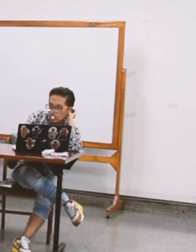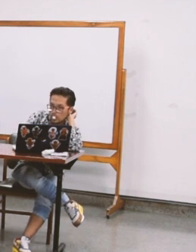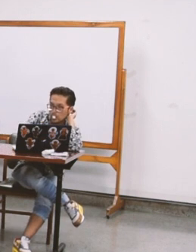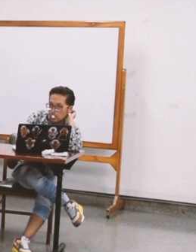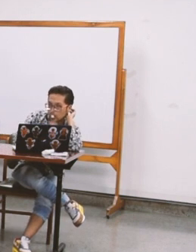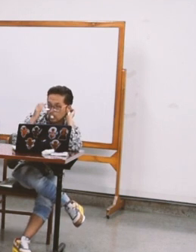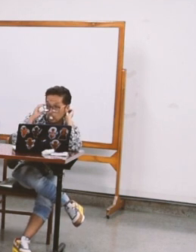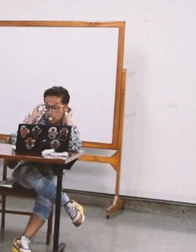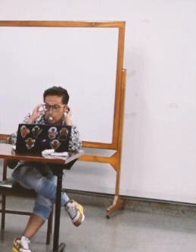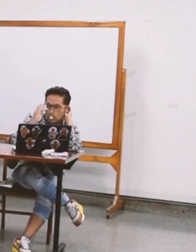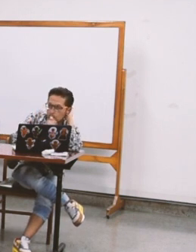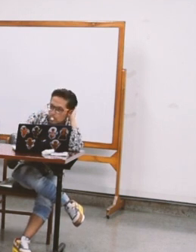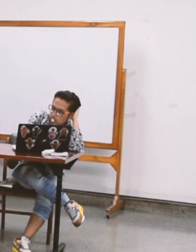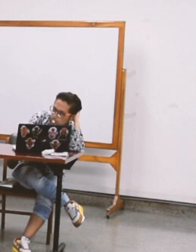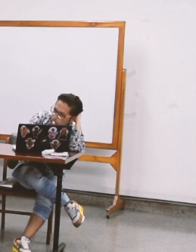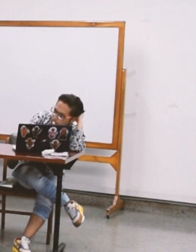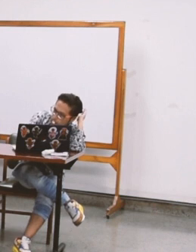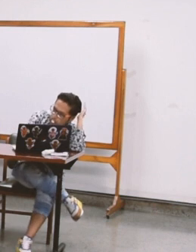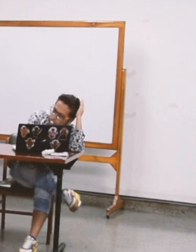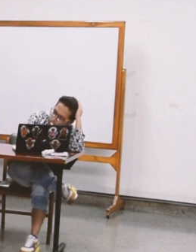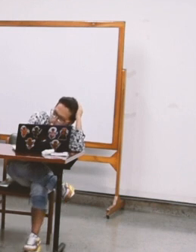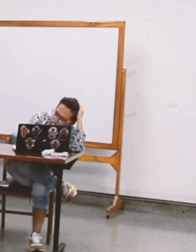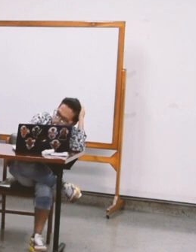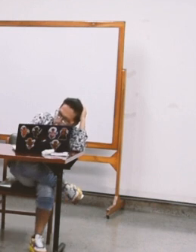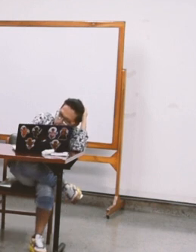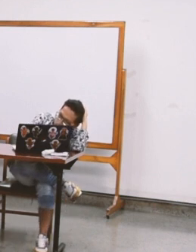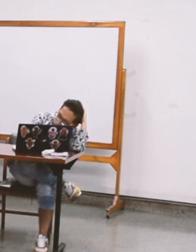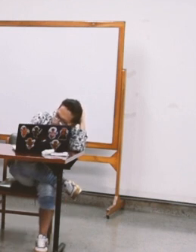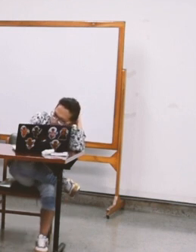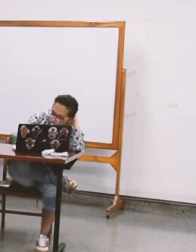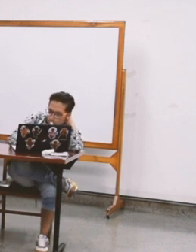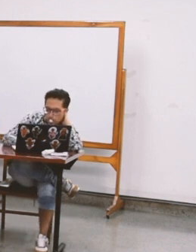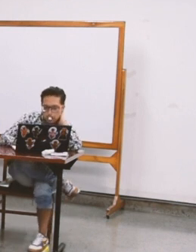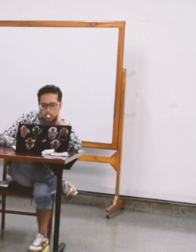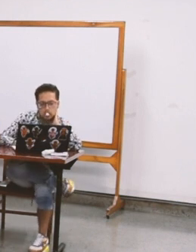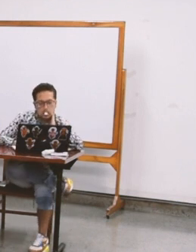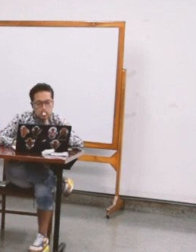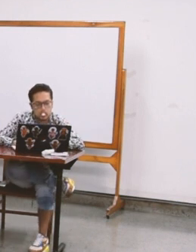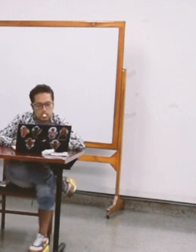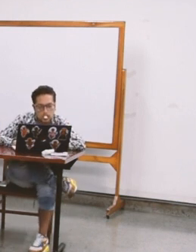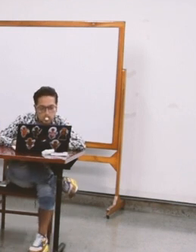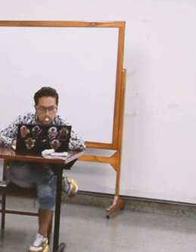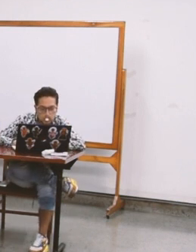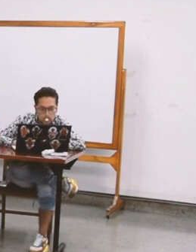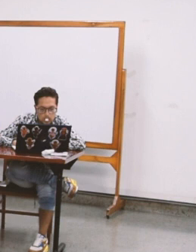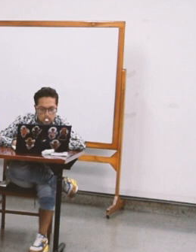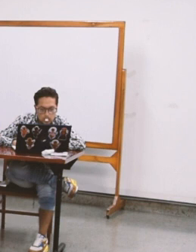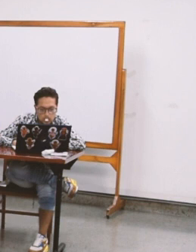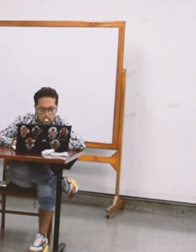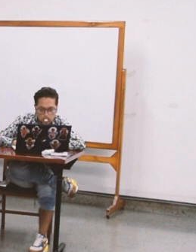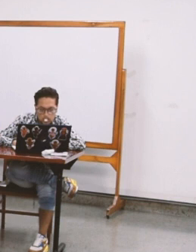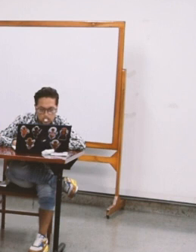otro, pero yo quería ahorita, así de una manera muy pequeña, preguntarte, dentro de tu trabajo